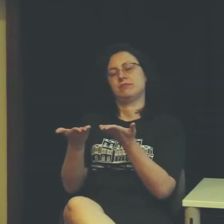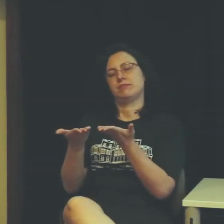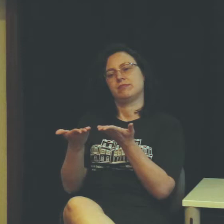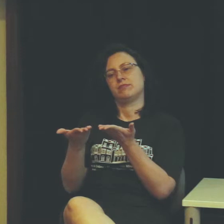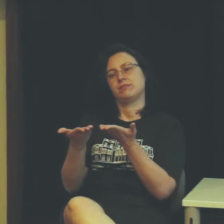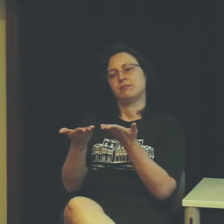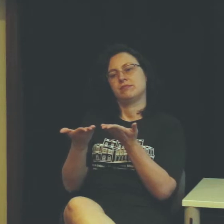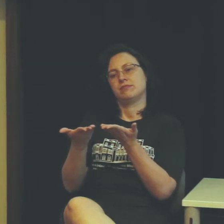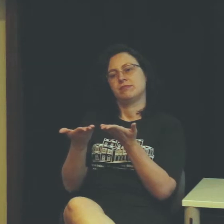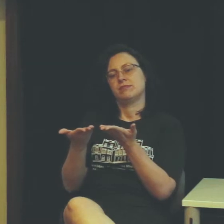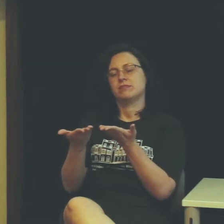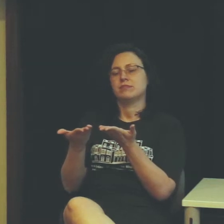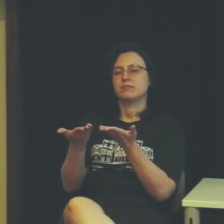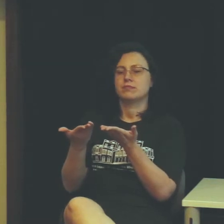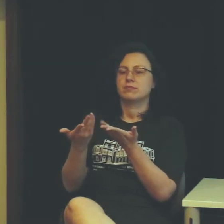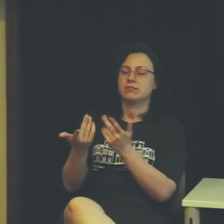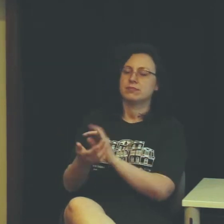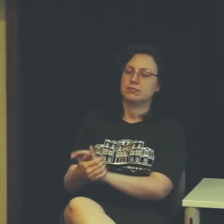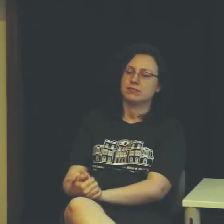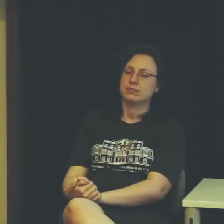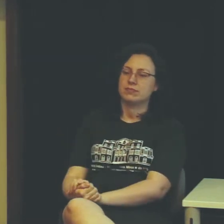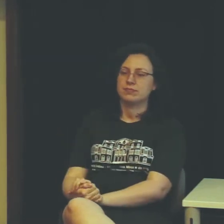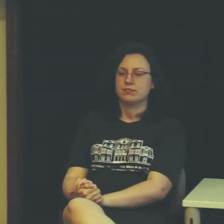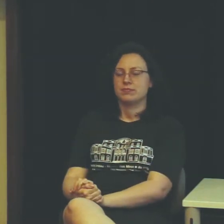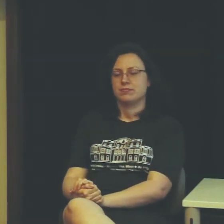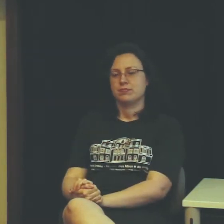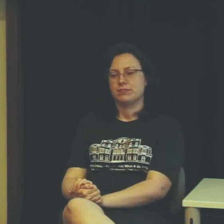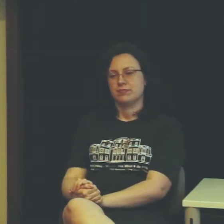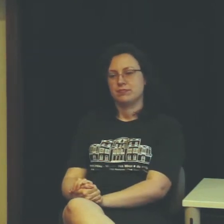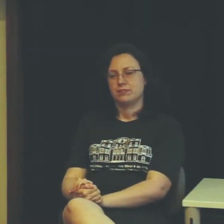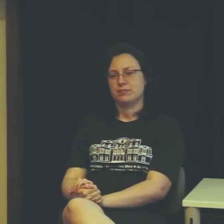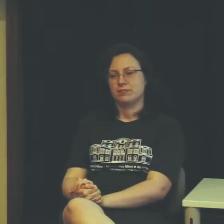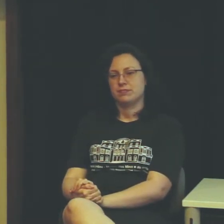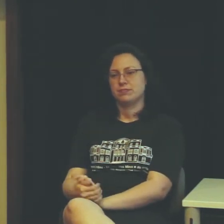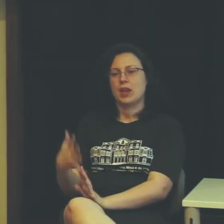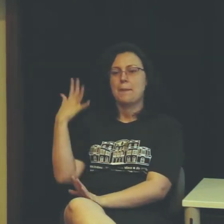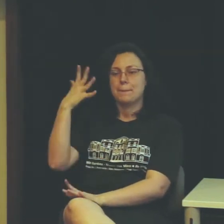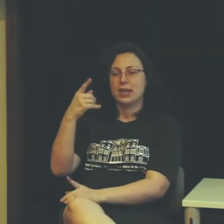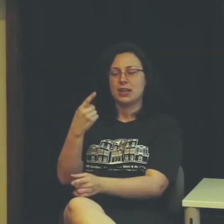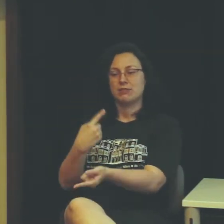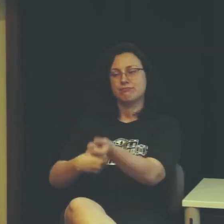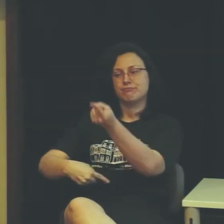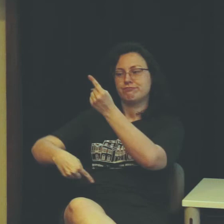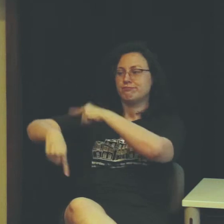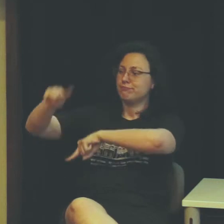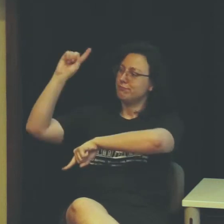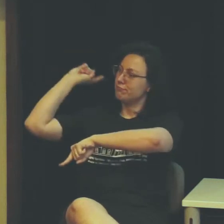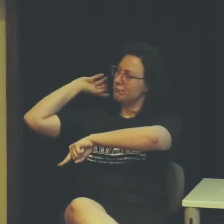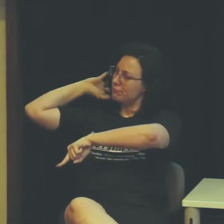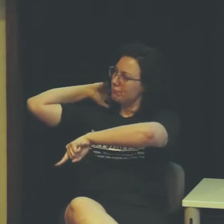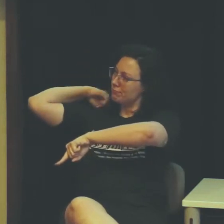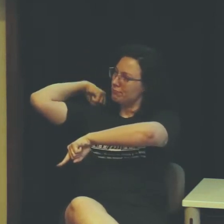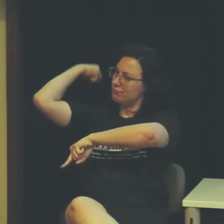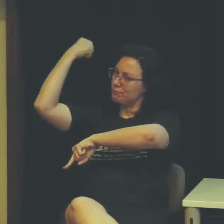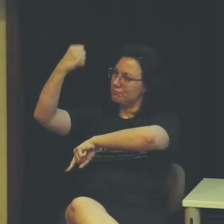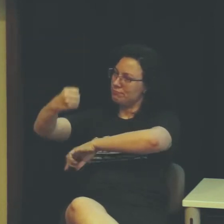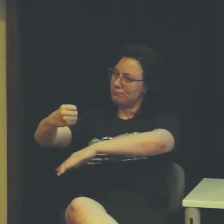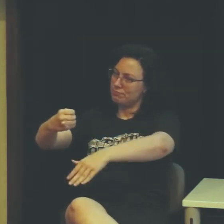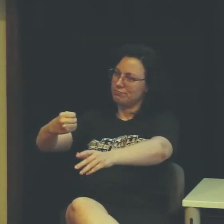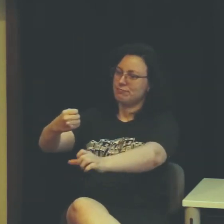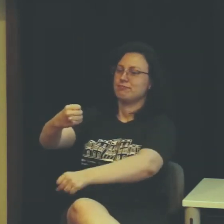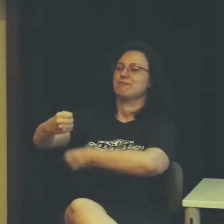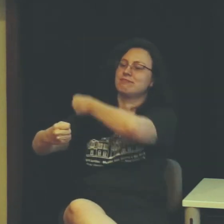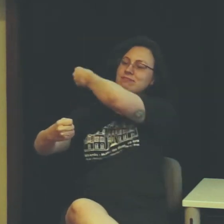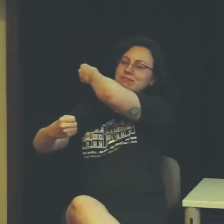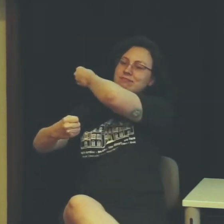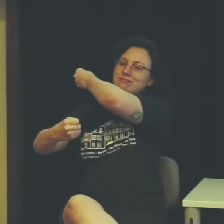daquilo que está desenvolvendo o seu trabalho. Bom, nessa palestra eu vou fazer o inverso, né, eu costumo brincar nessa palestra que eu faço a